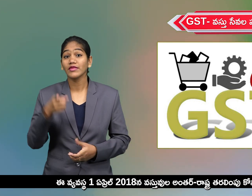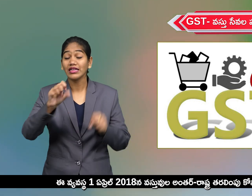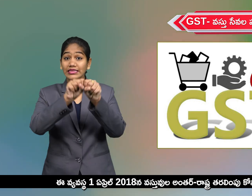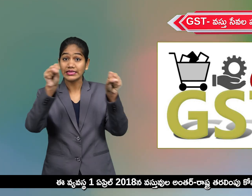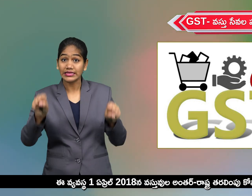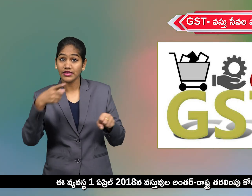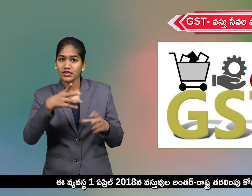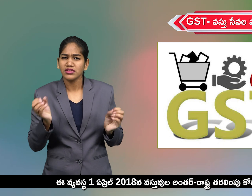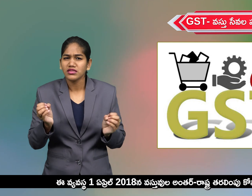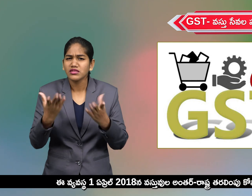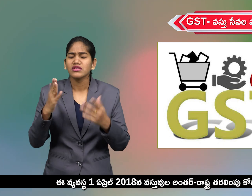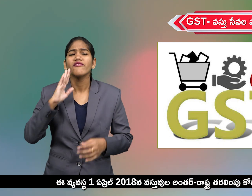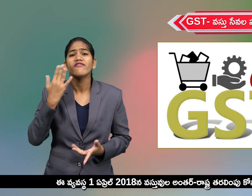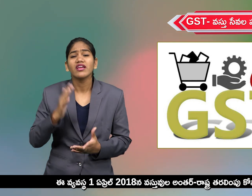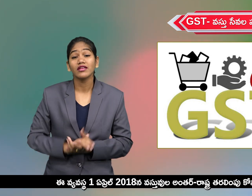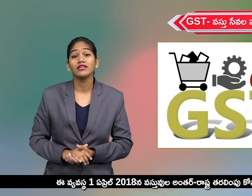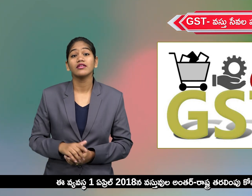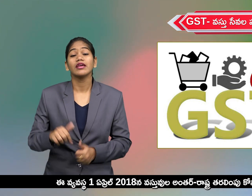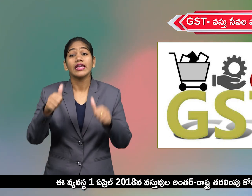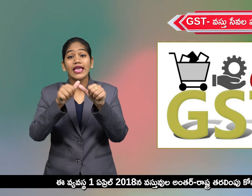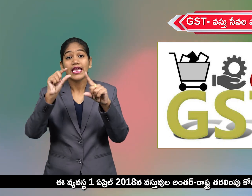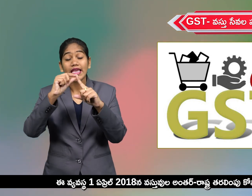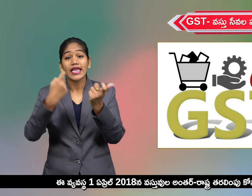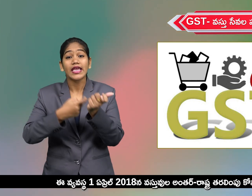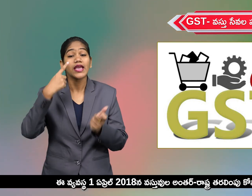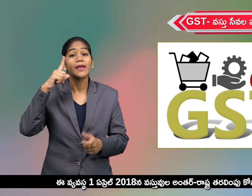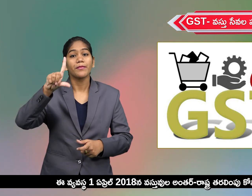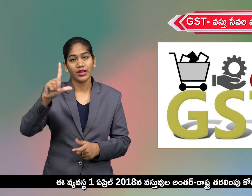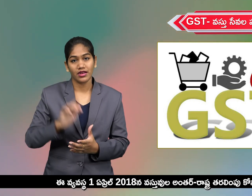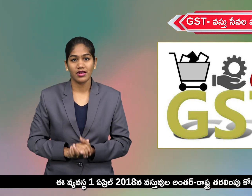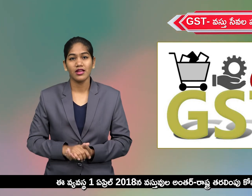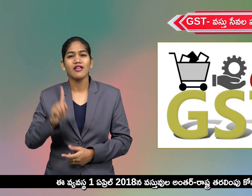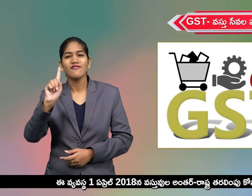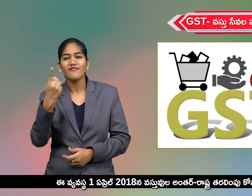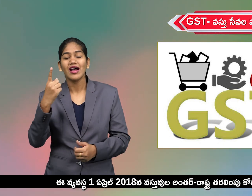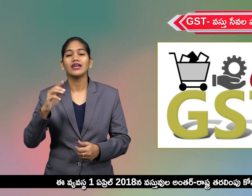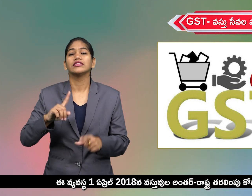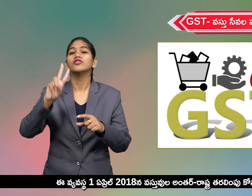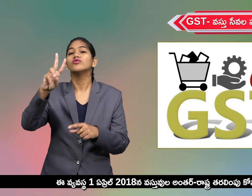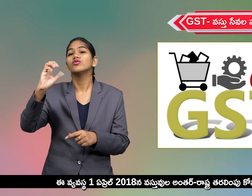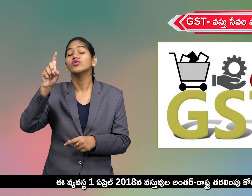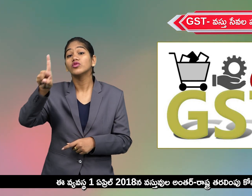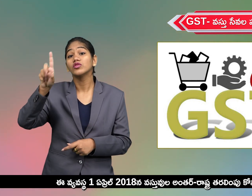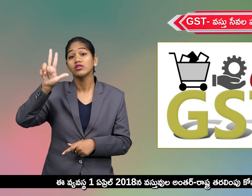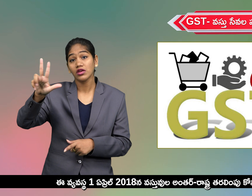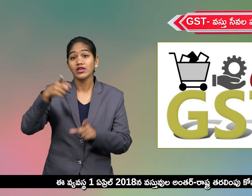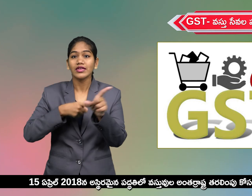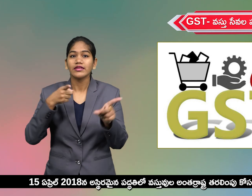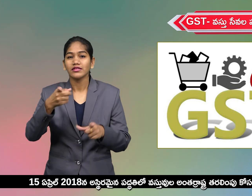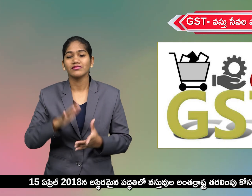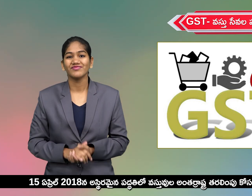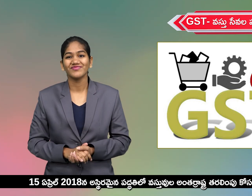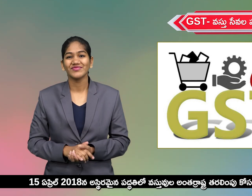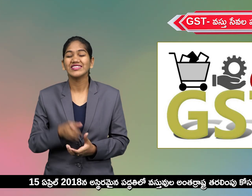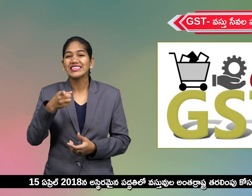ఈ వ్యవస్థ 1 ఏప్రిల్ 2018న వస్తువుల అంతర్రాష్ట్ర తరలింపు కోసం మరియు